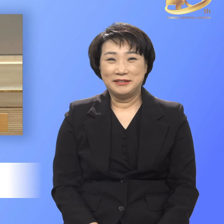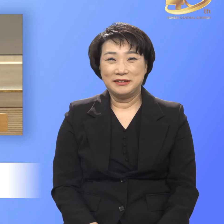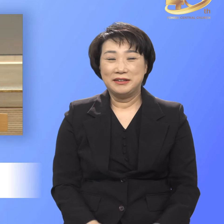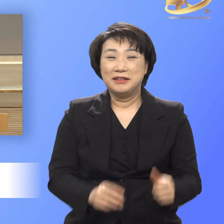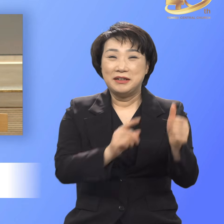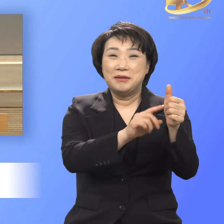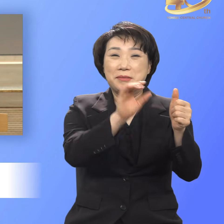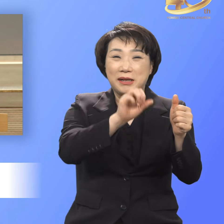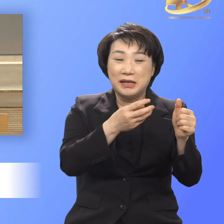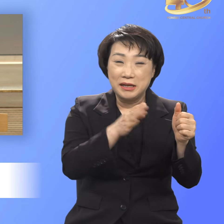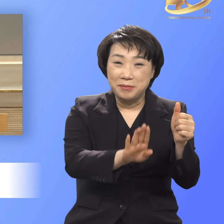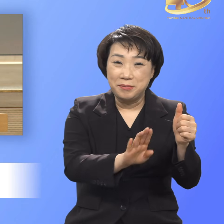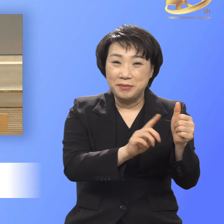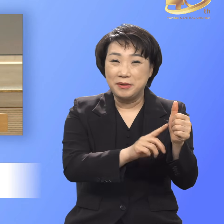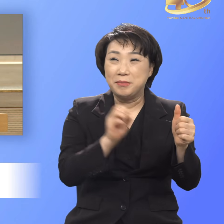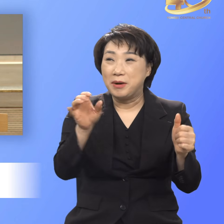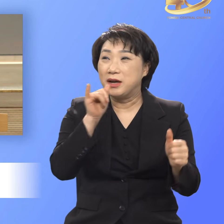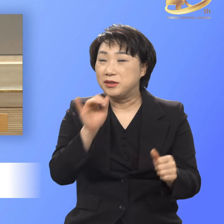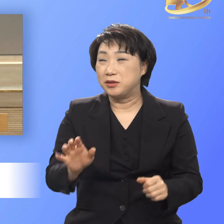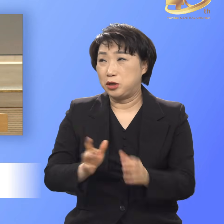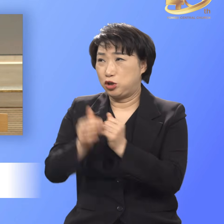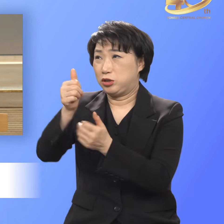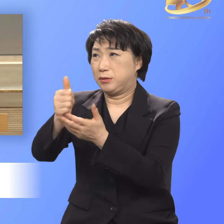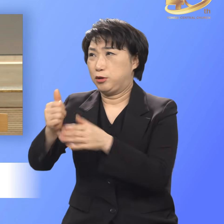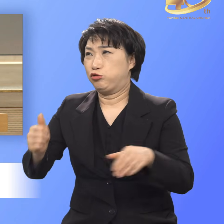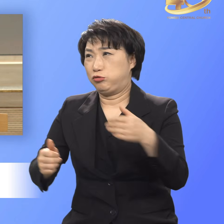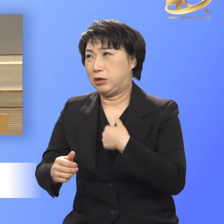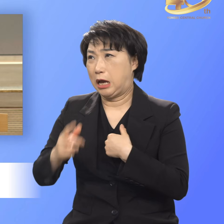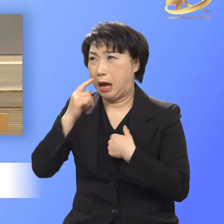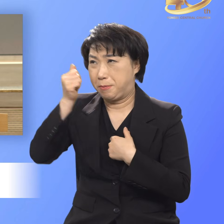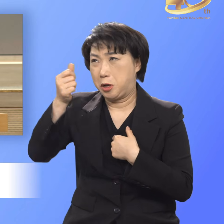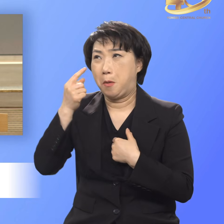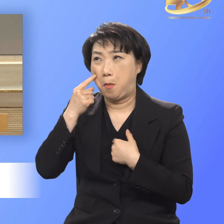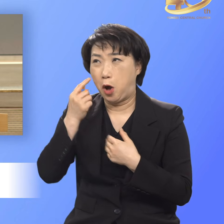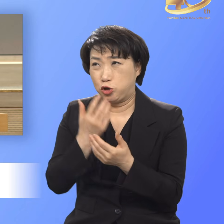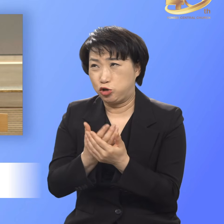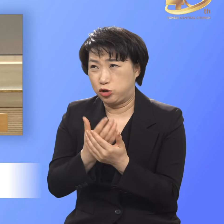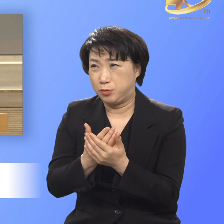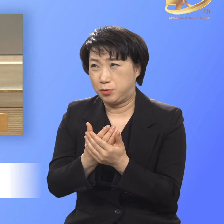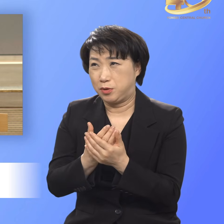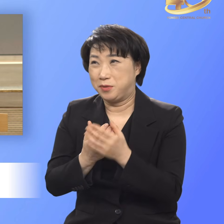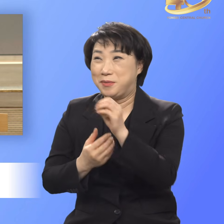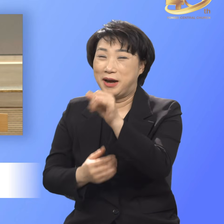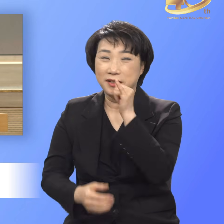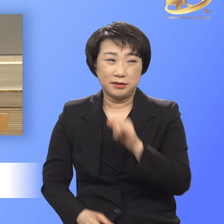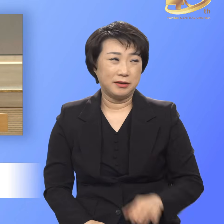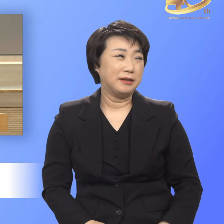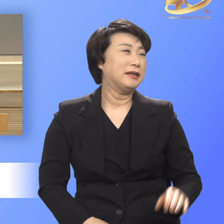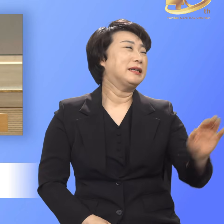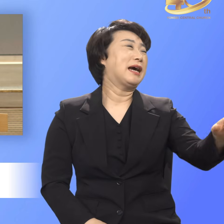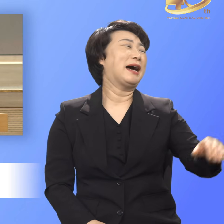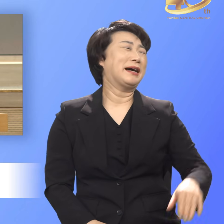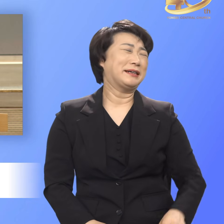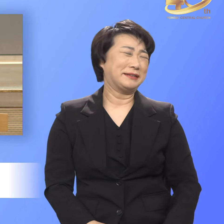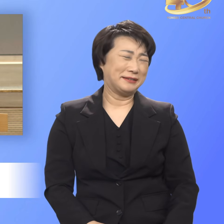빌립이 말해서 예수님 우리에게 아버지를 보여주옵소서. 야